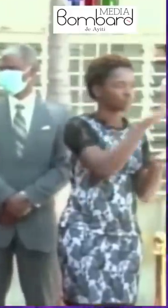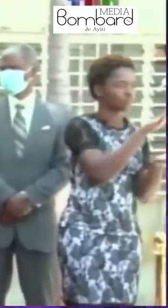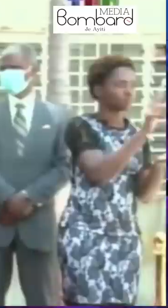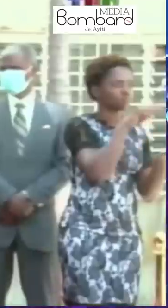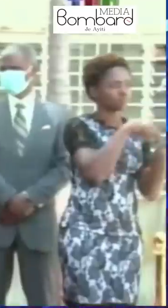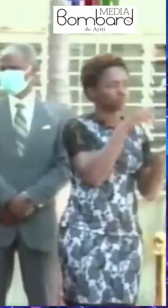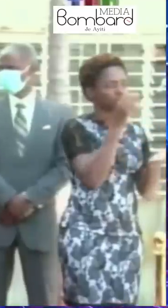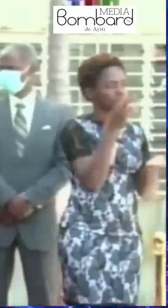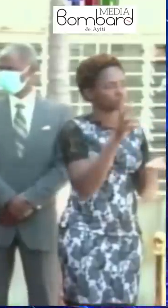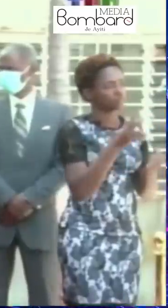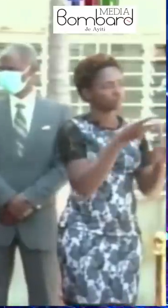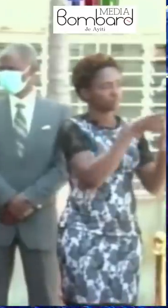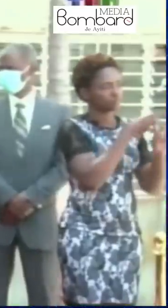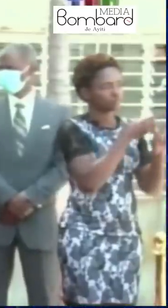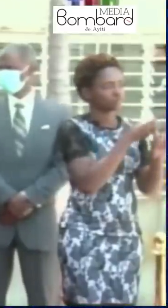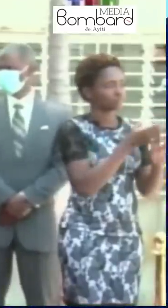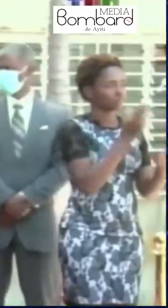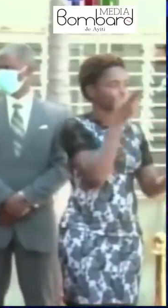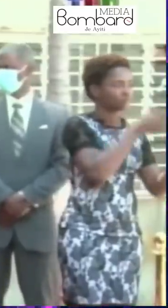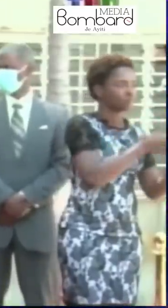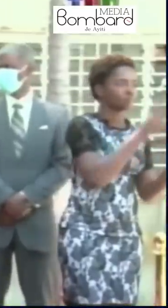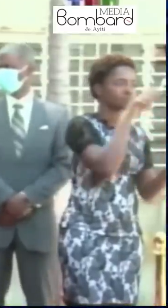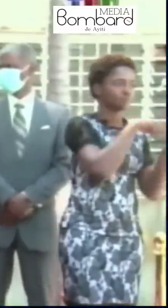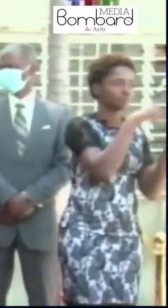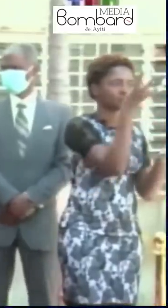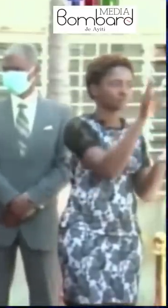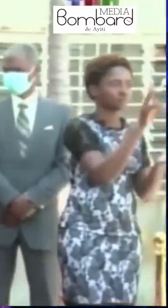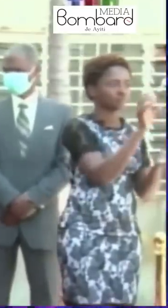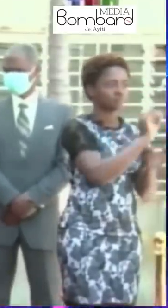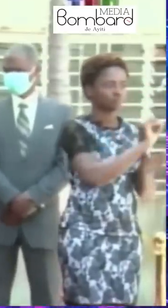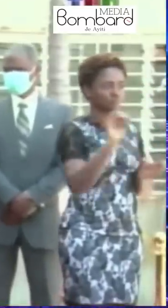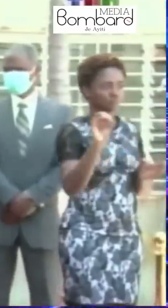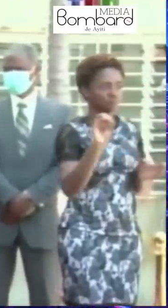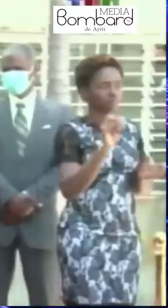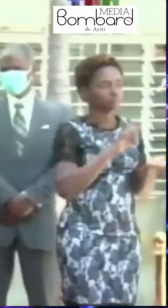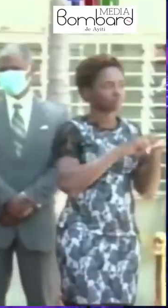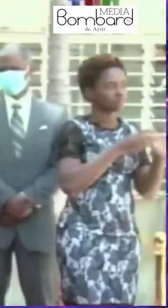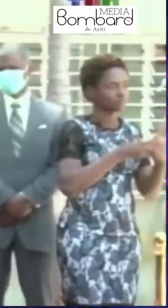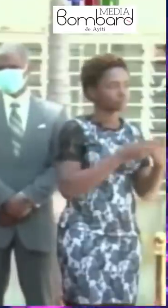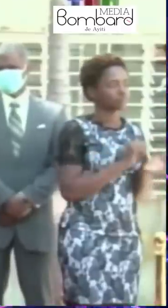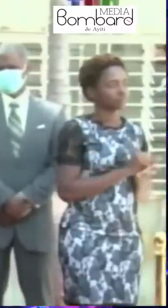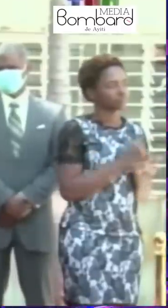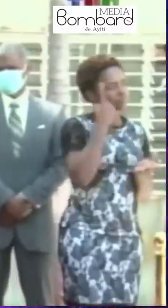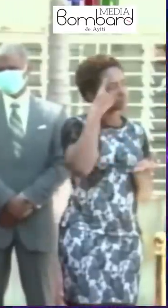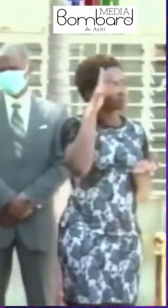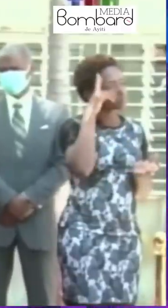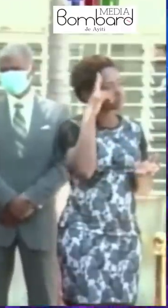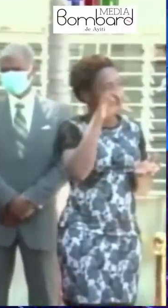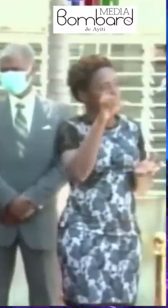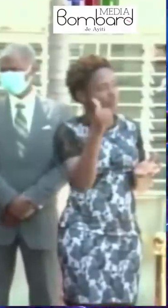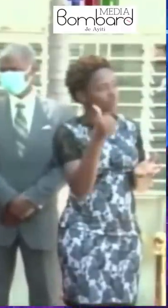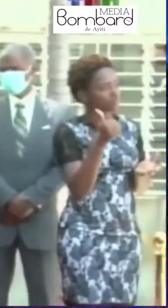2015-2016, kidnapping non, jusqu'en 2017, kidnapping non à zéro. Ça veut dire, pour raison qu'on